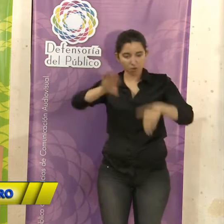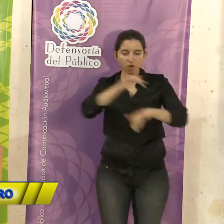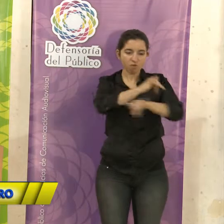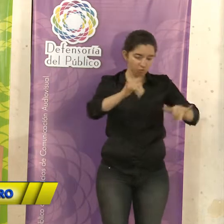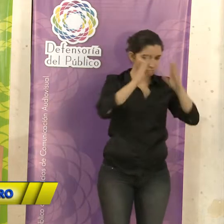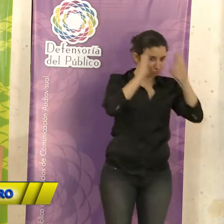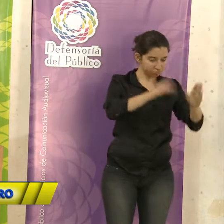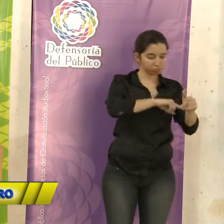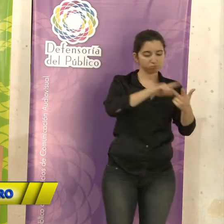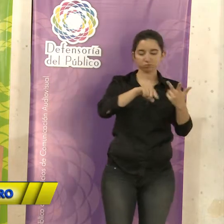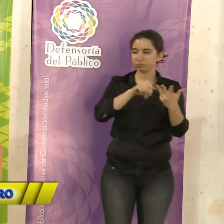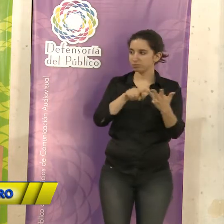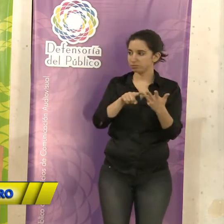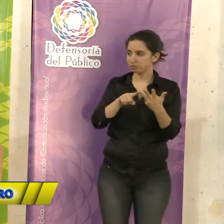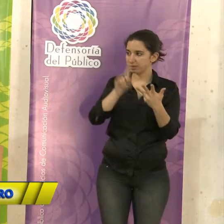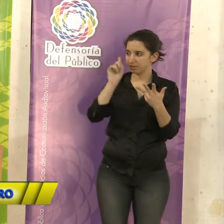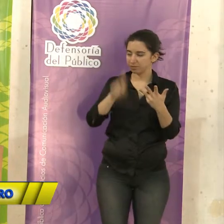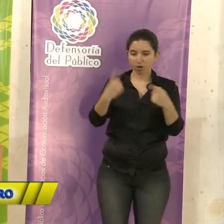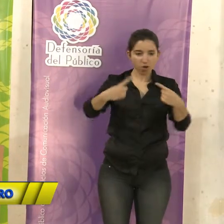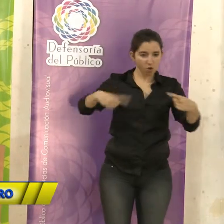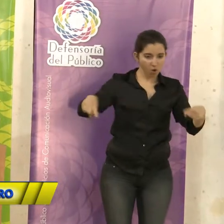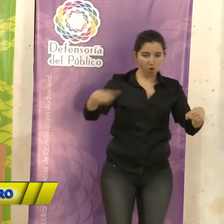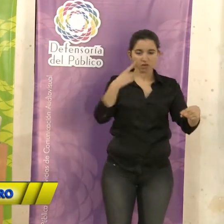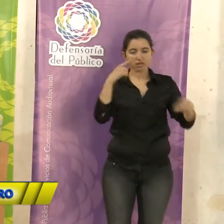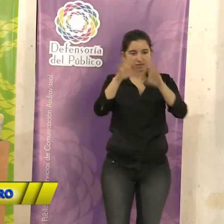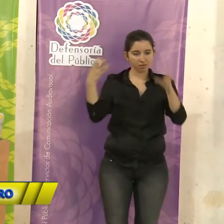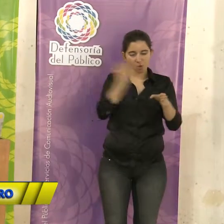los seres públicos y los institucionales.